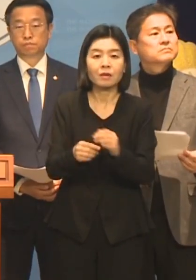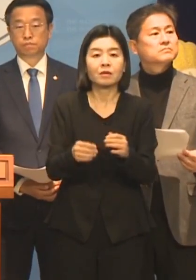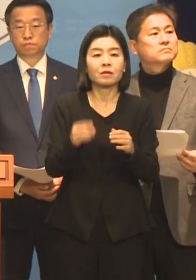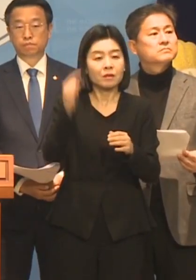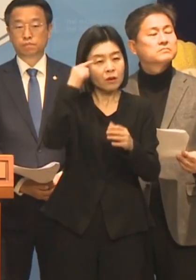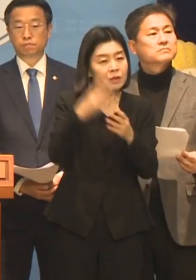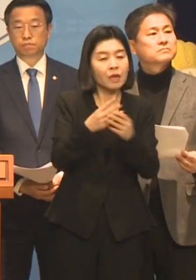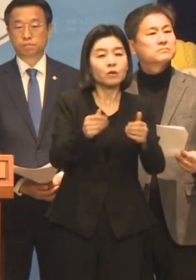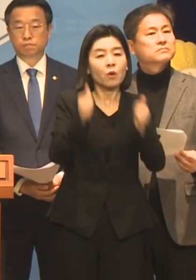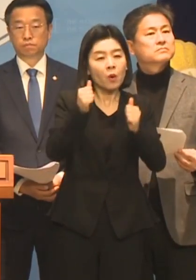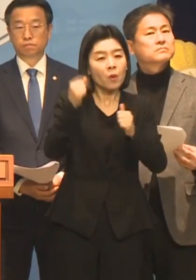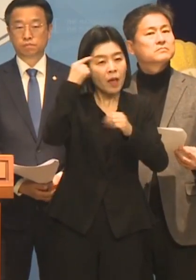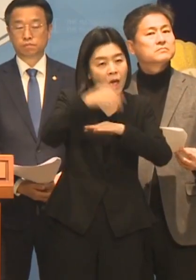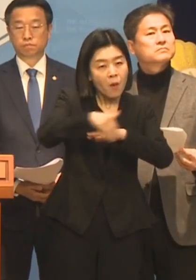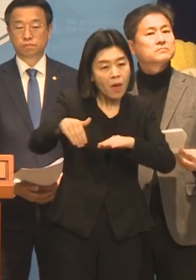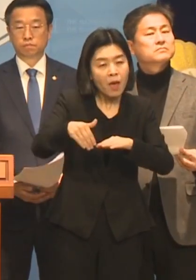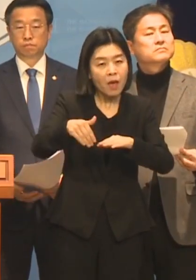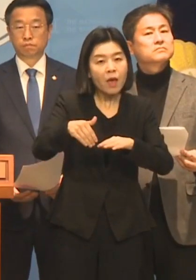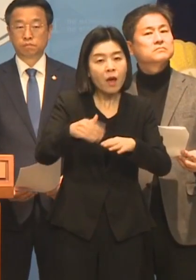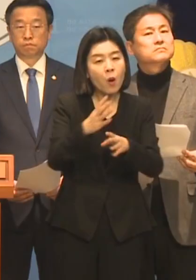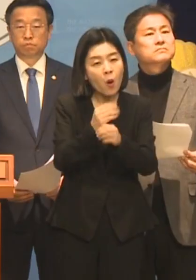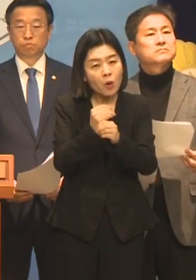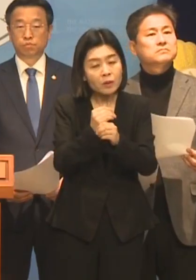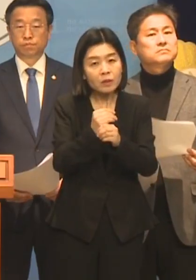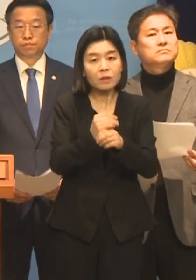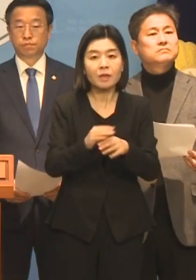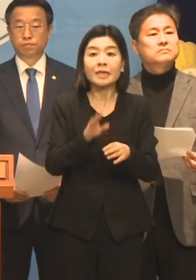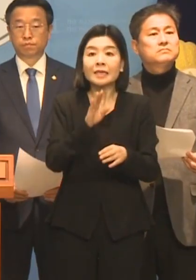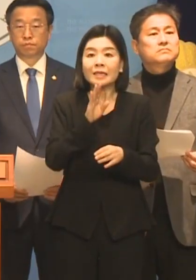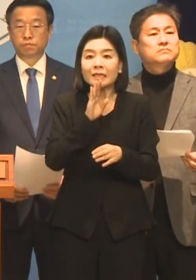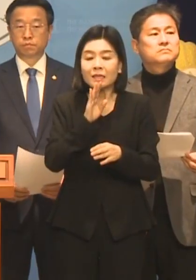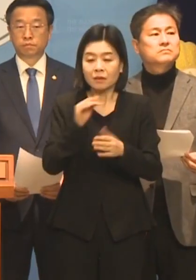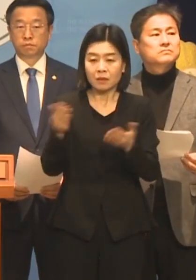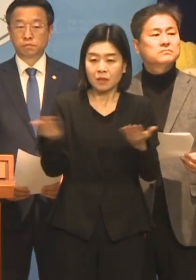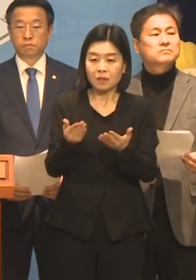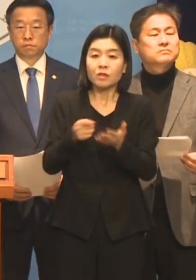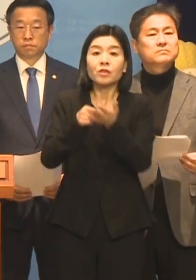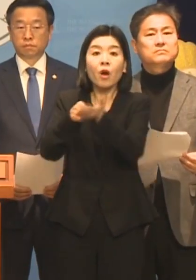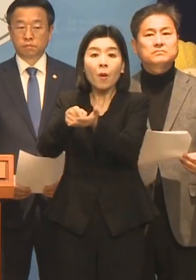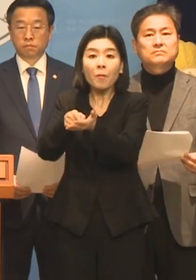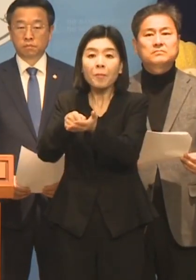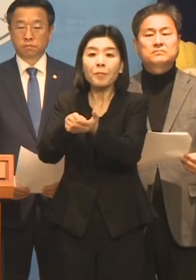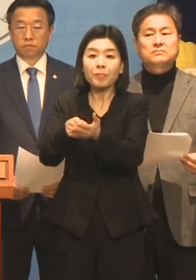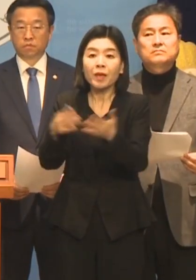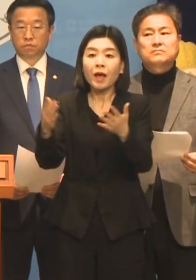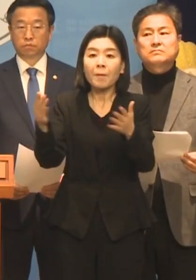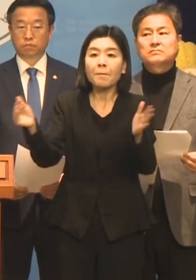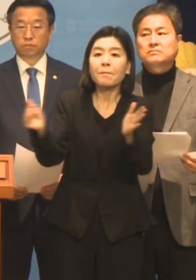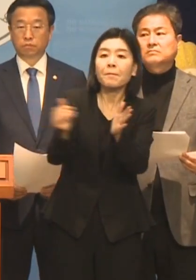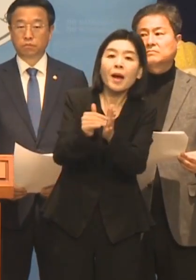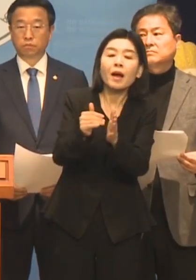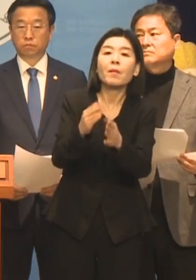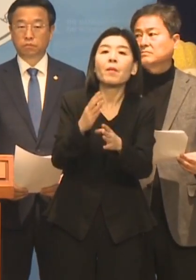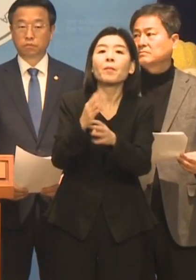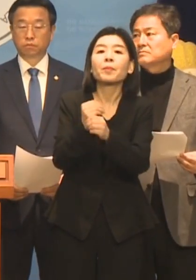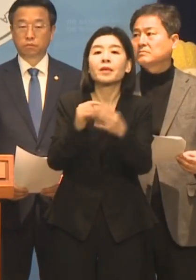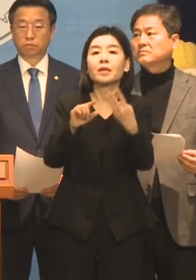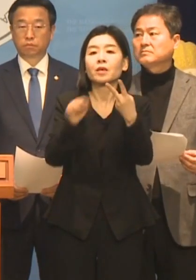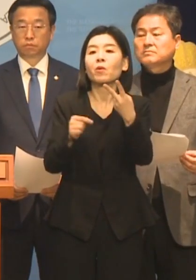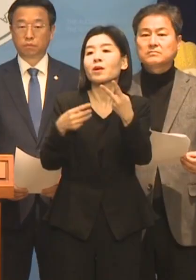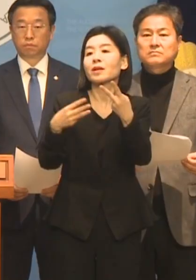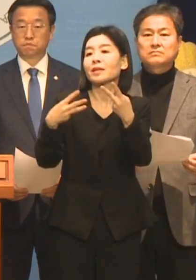일자를 보면 정확히 채용 공고 지원 마감일인 2월 5일 월요일입니다. 공고